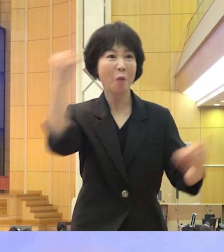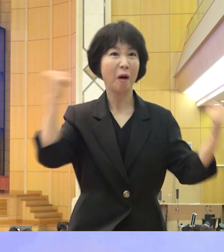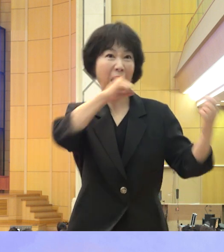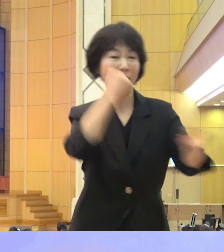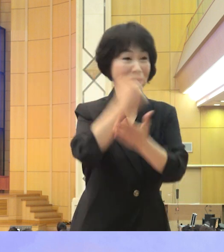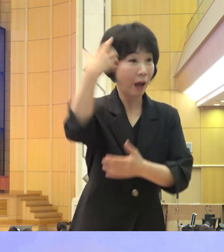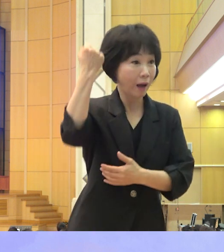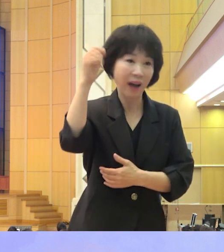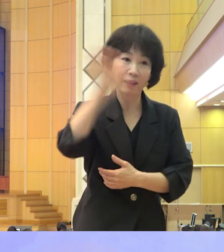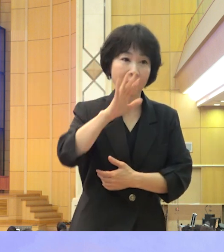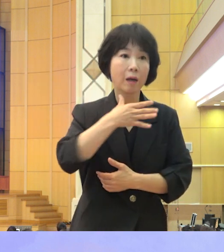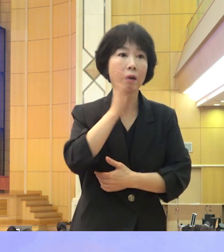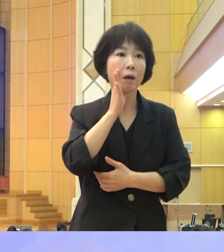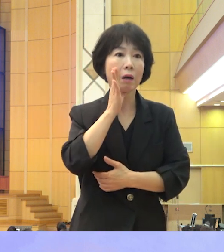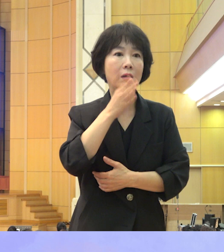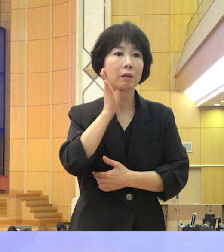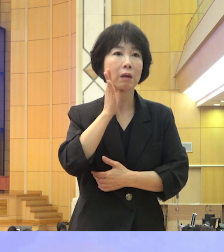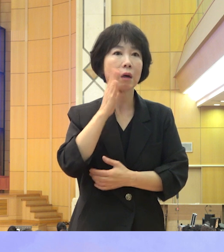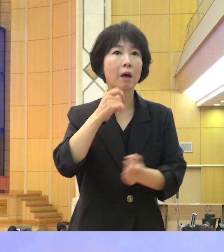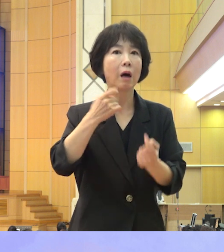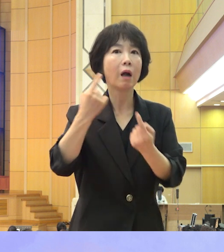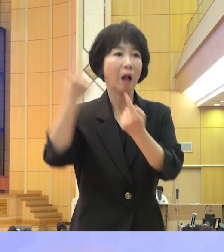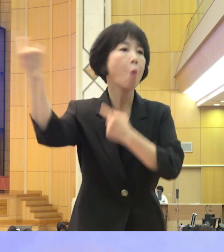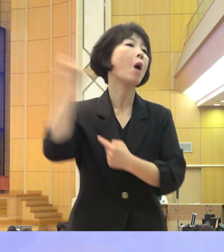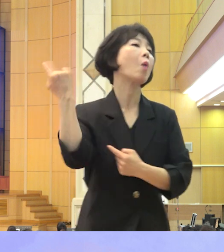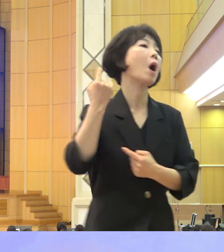긴 것 같지만 하다 보면 10년이 지나가요.